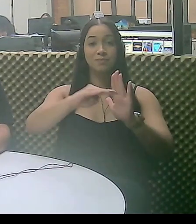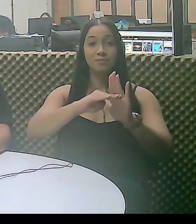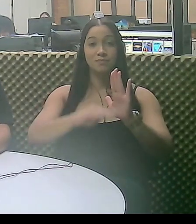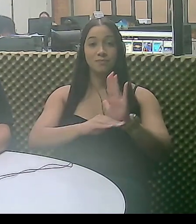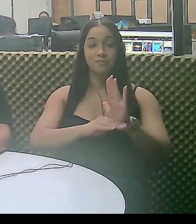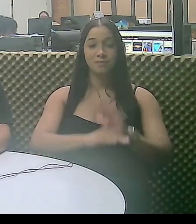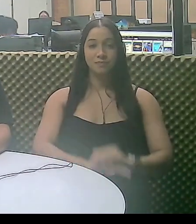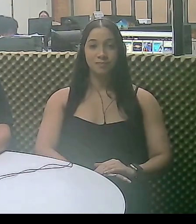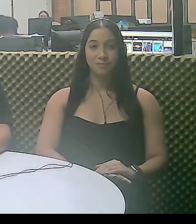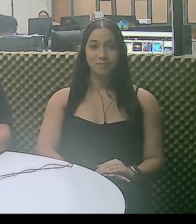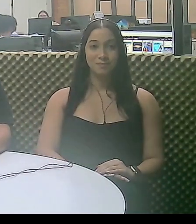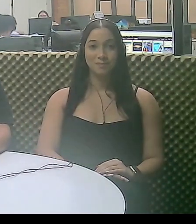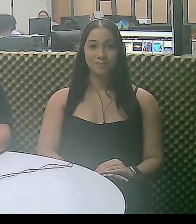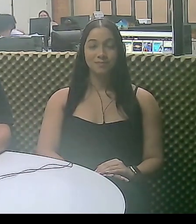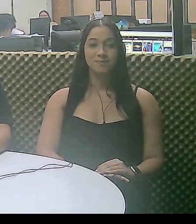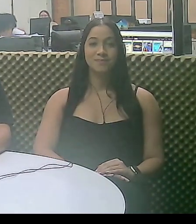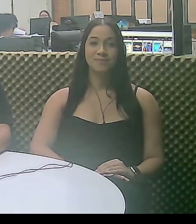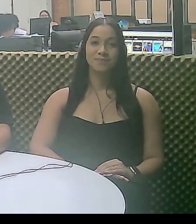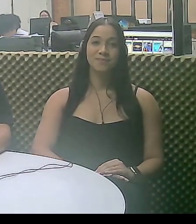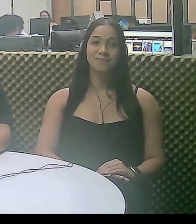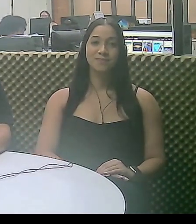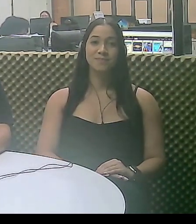destaques.